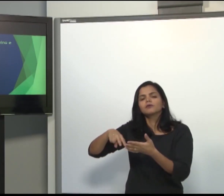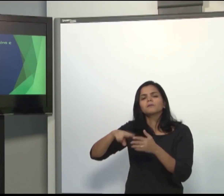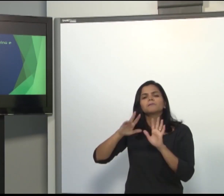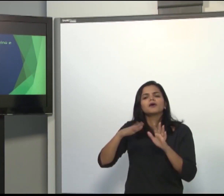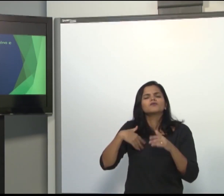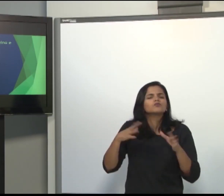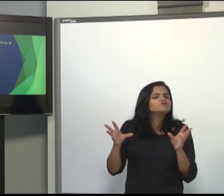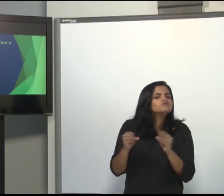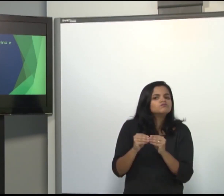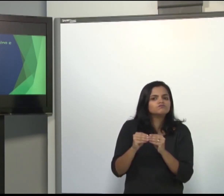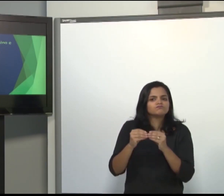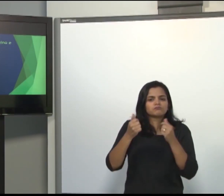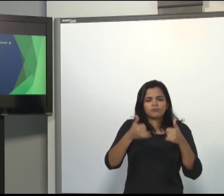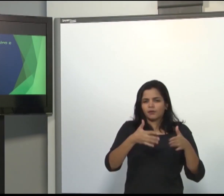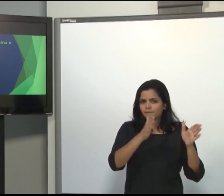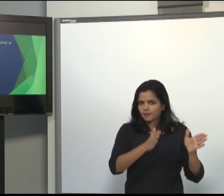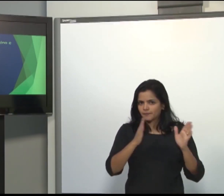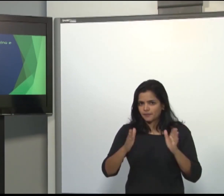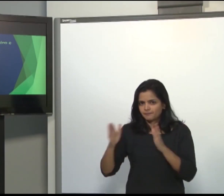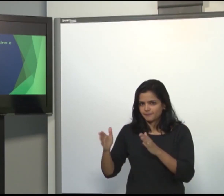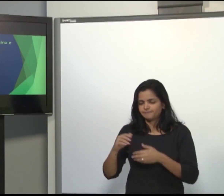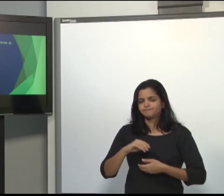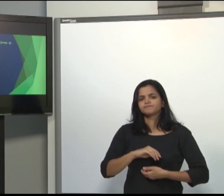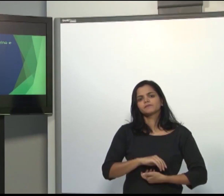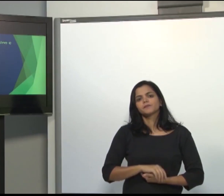importância. Então, é bom que vocês leiam, ok?